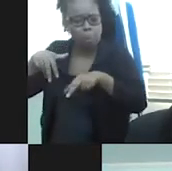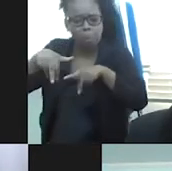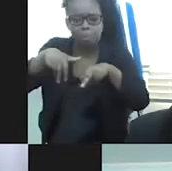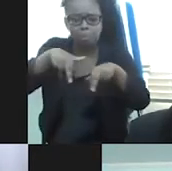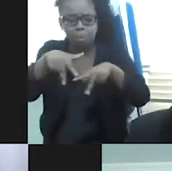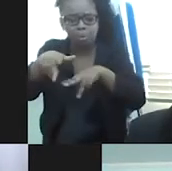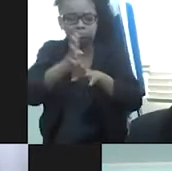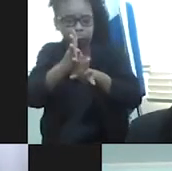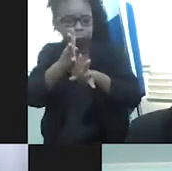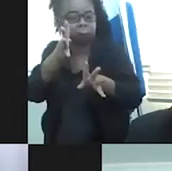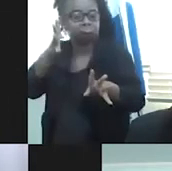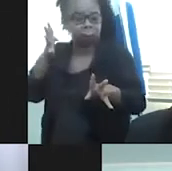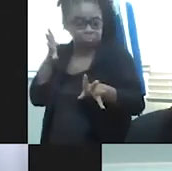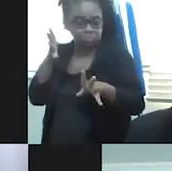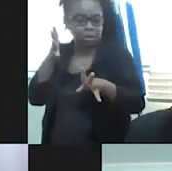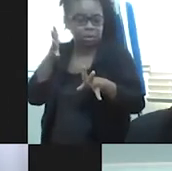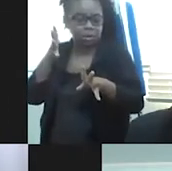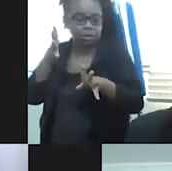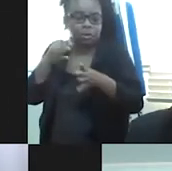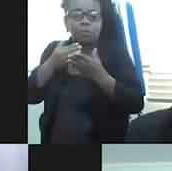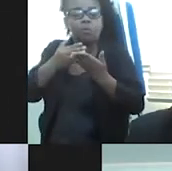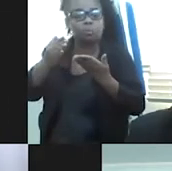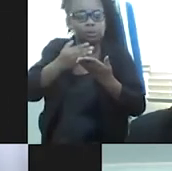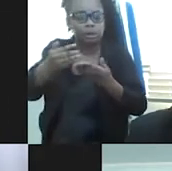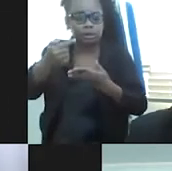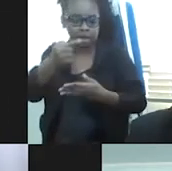fila. Começou às 7 horas da manhã